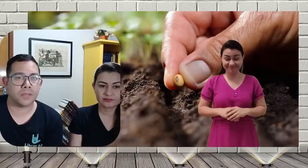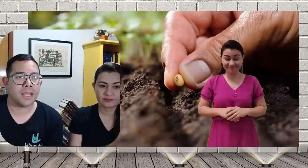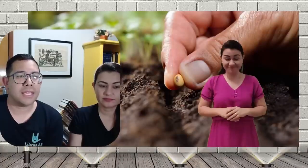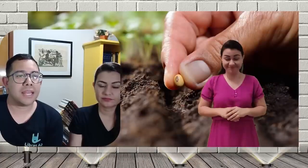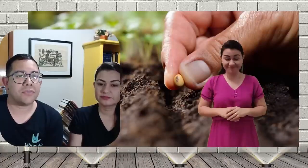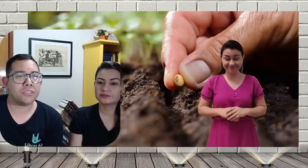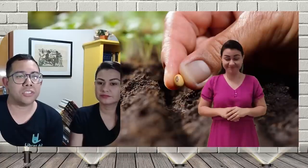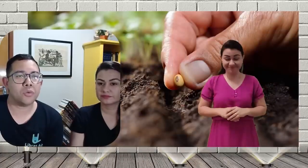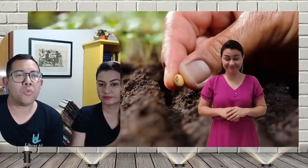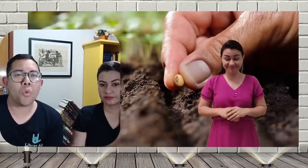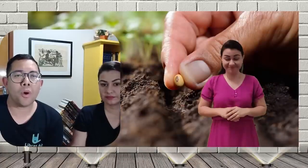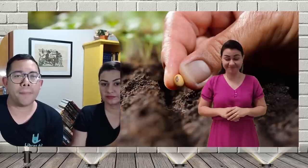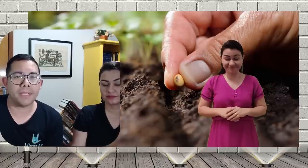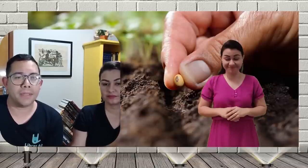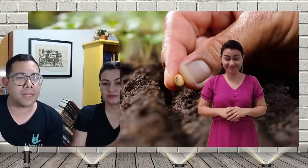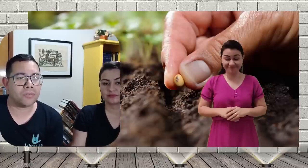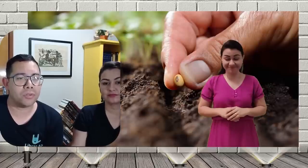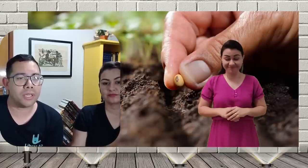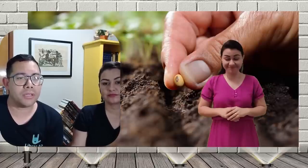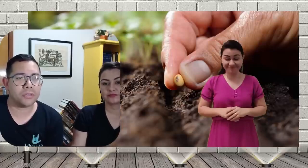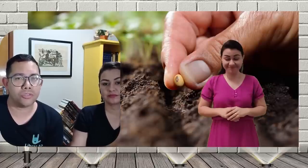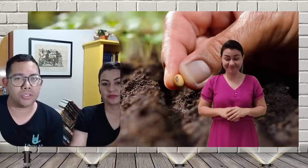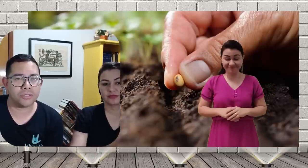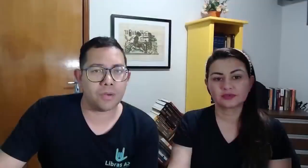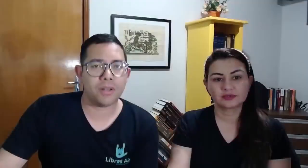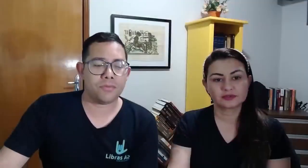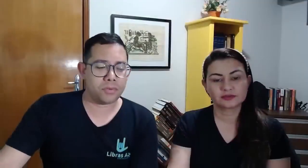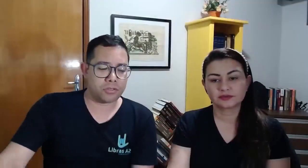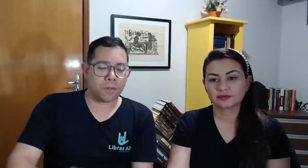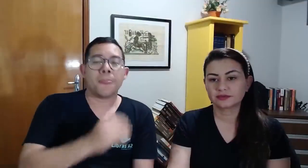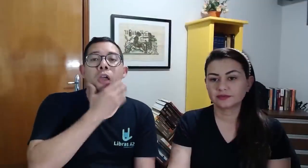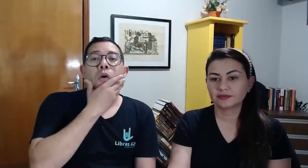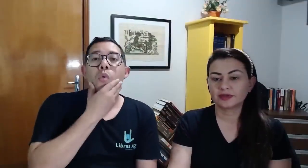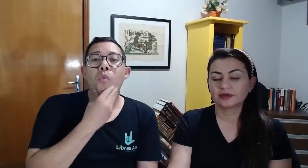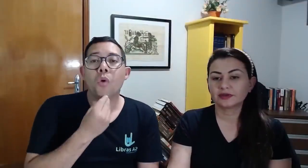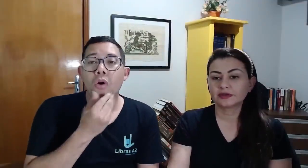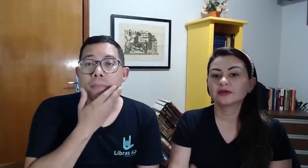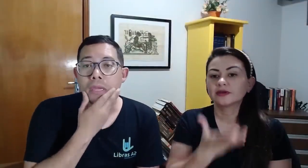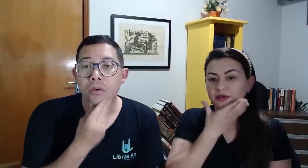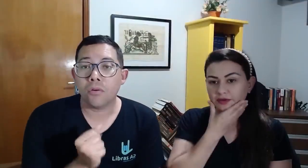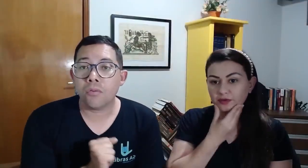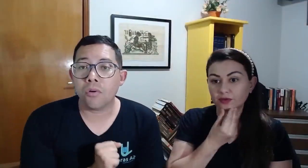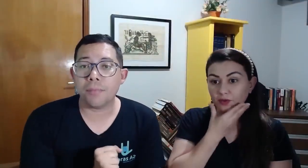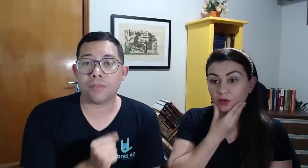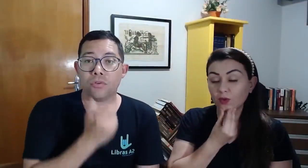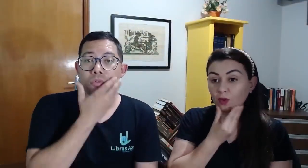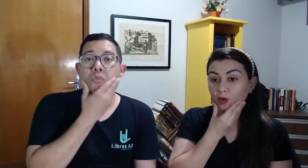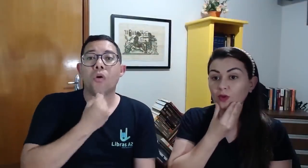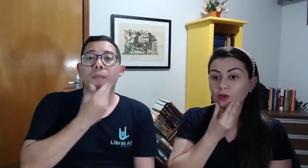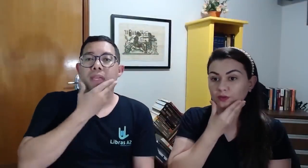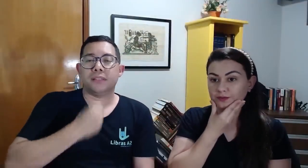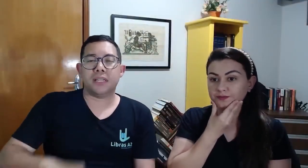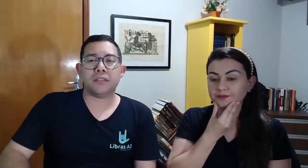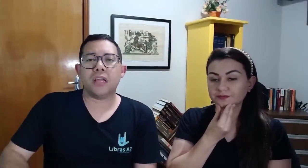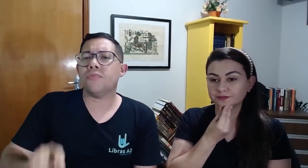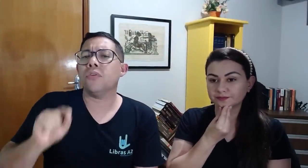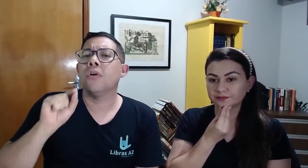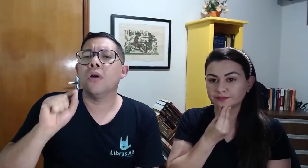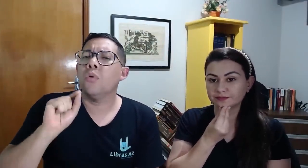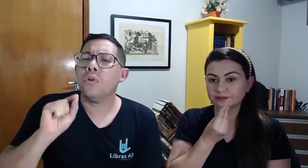E ela falou assim, um homem. Ela falou, que isso, Gesiel? Ela falou assim, ó, um homem. Ela falou, um homem, certo? E ela falou, o